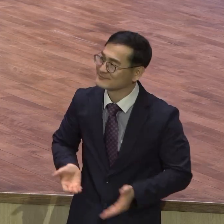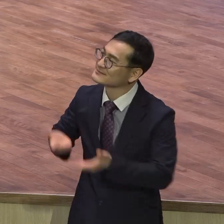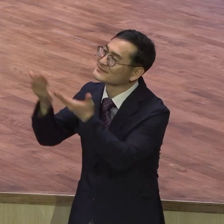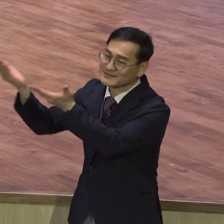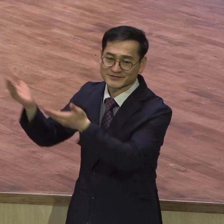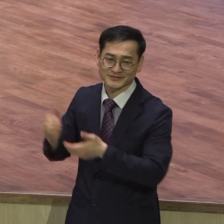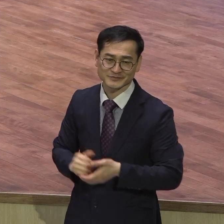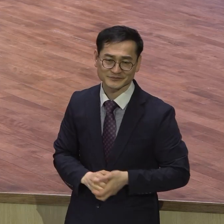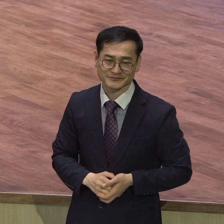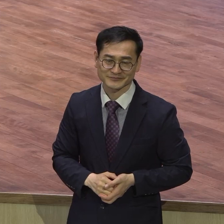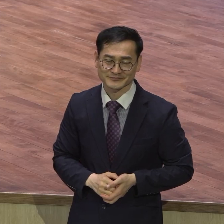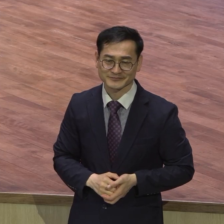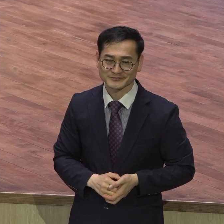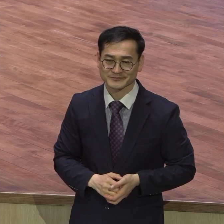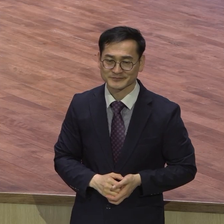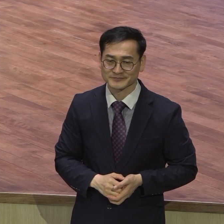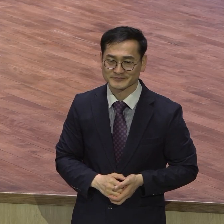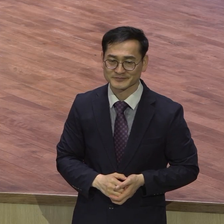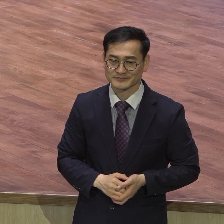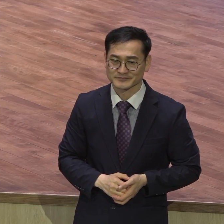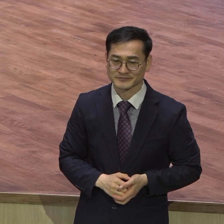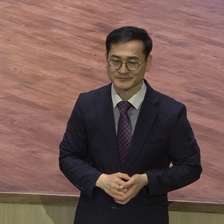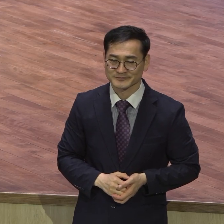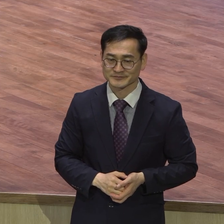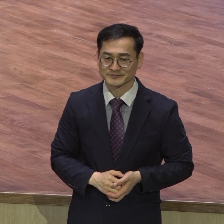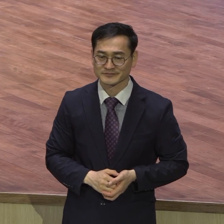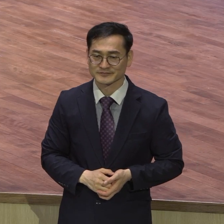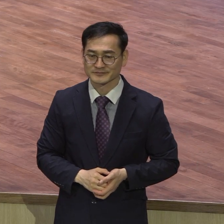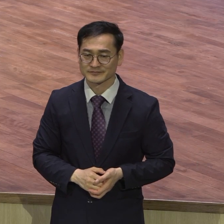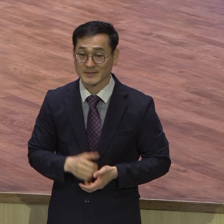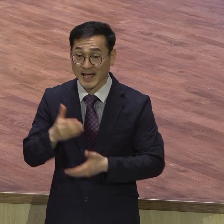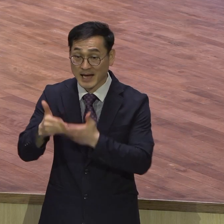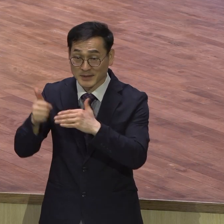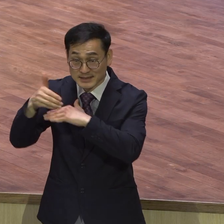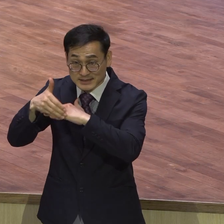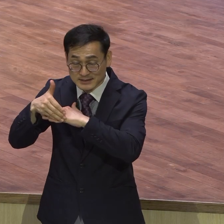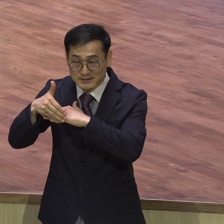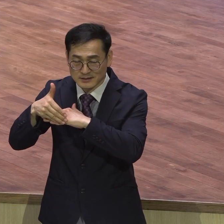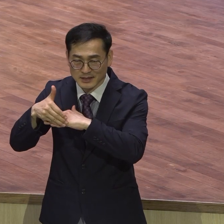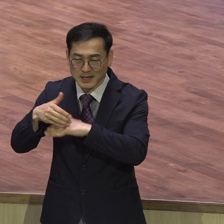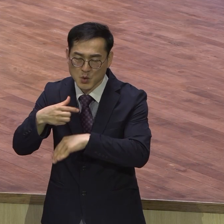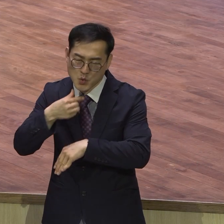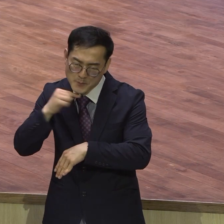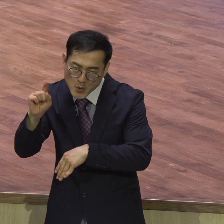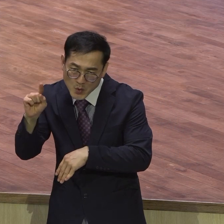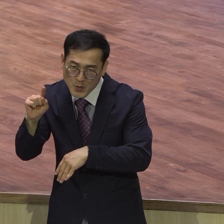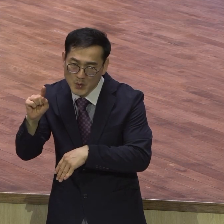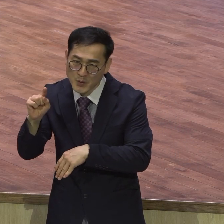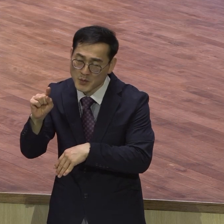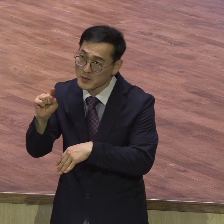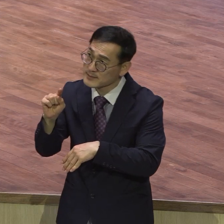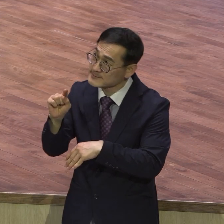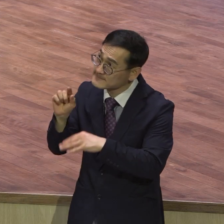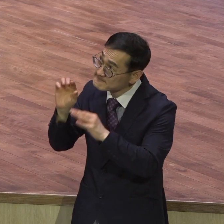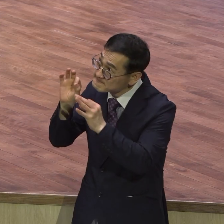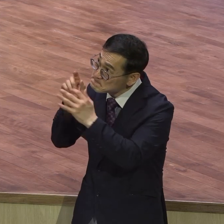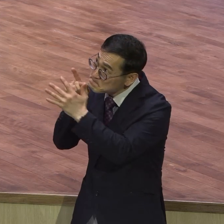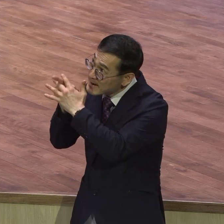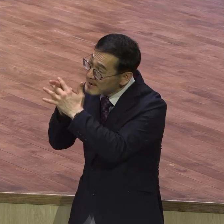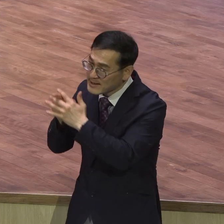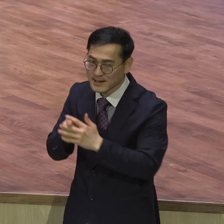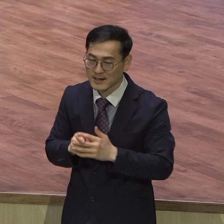우리는 늘 하나님의 뜻과 계획이 무엇인지 분명히 붙잡고 그것을 이루어드리는